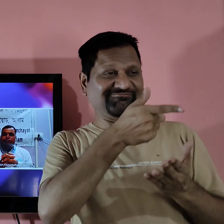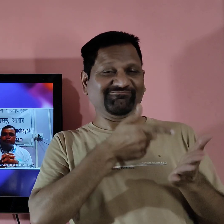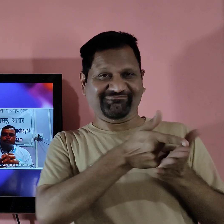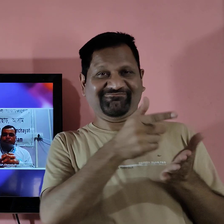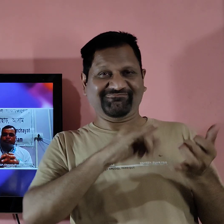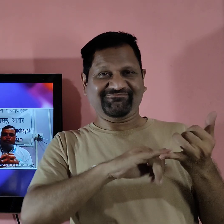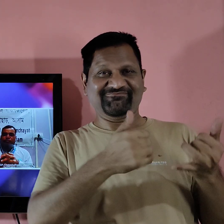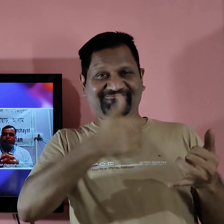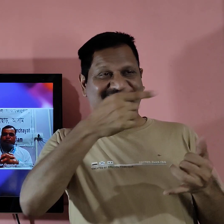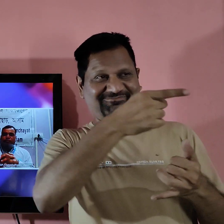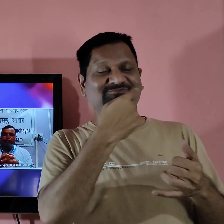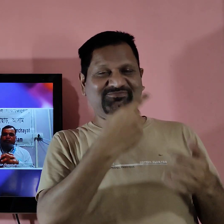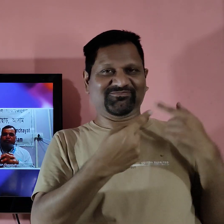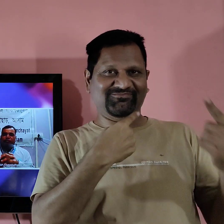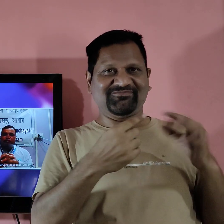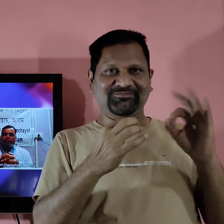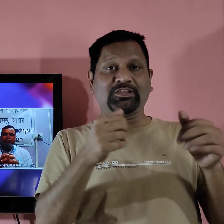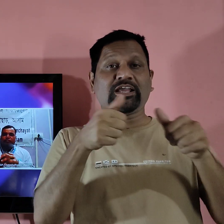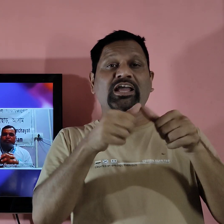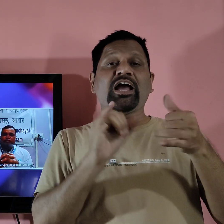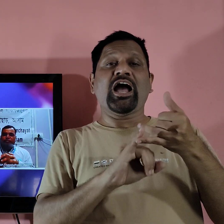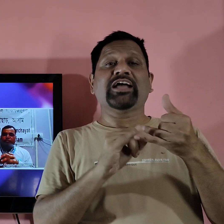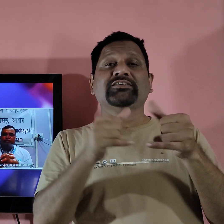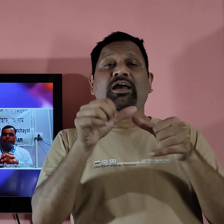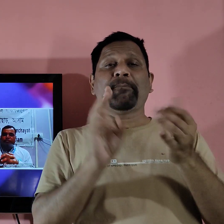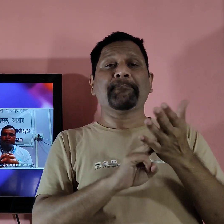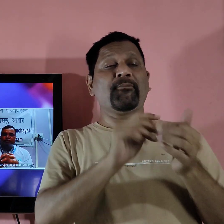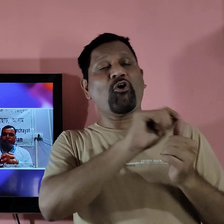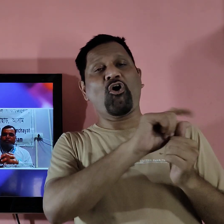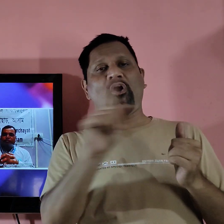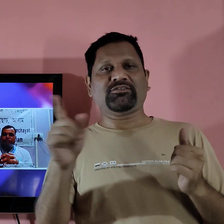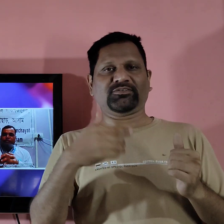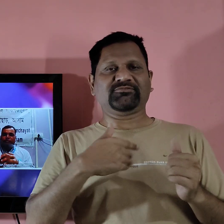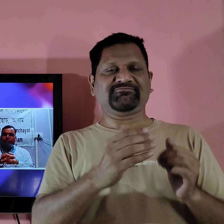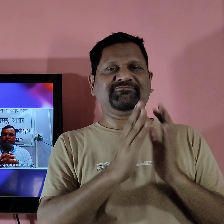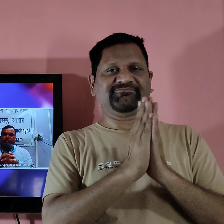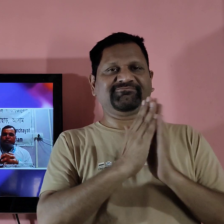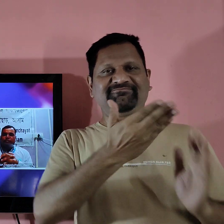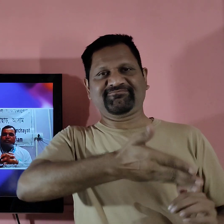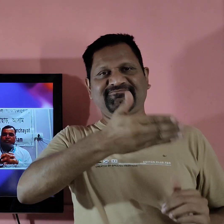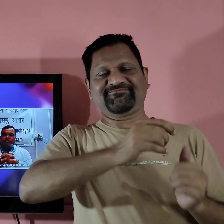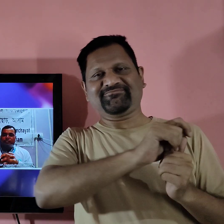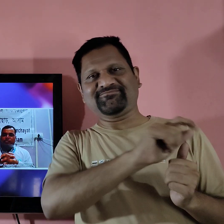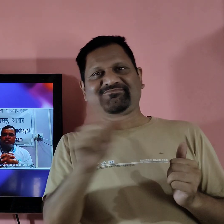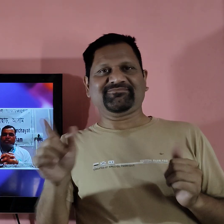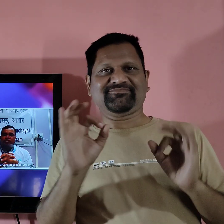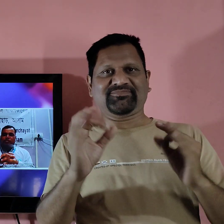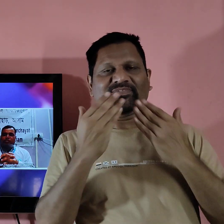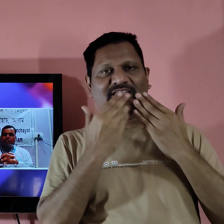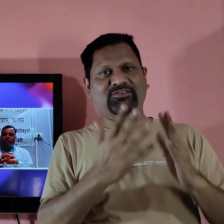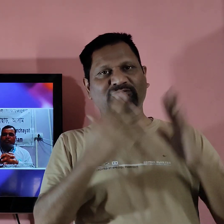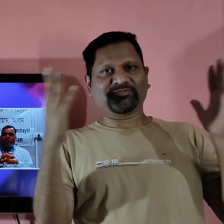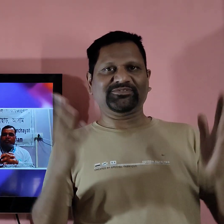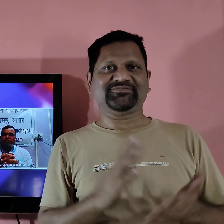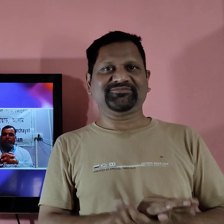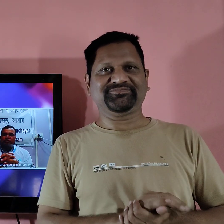हूं और सभी आसाम वासियों को भी मेरी तरफ से बधाई, बहुत धन्यवाद आपका।